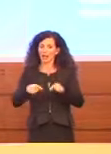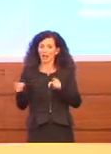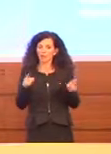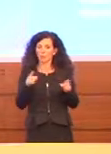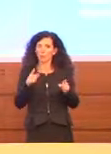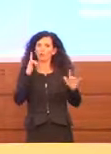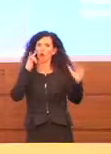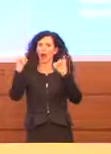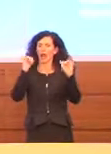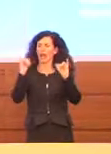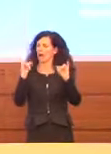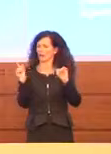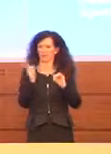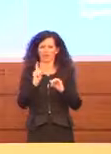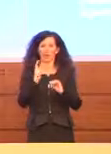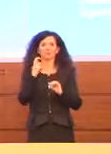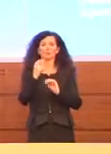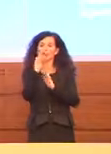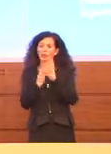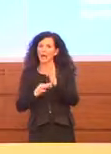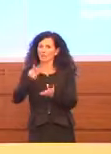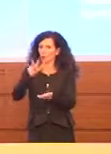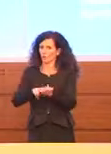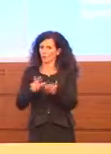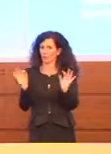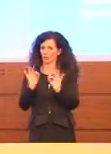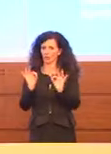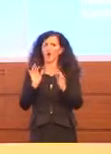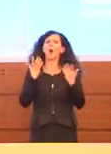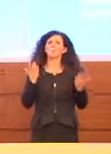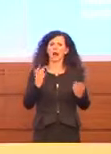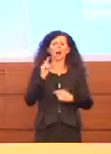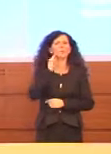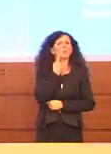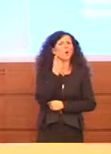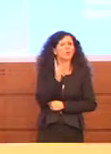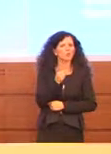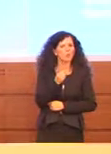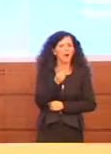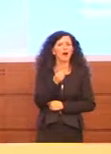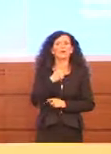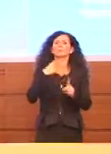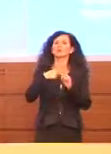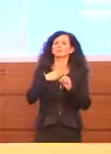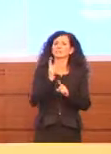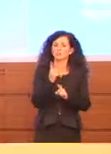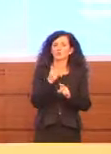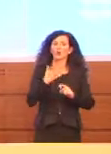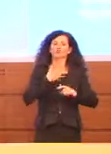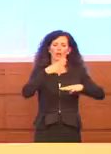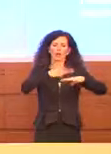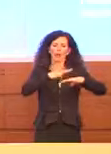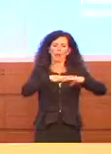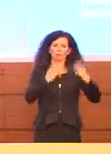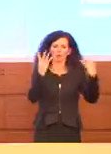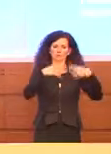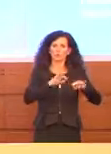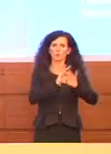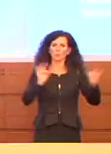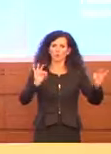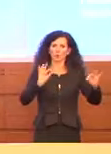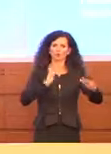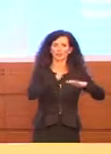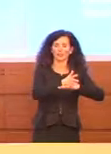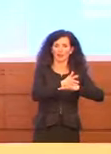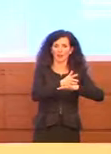confermati ma la cosa buona è che c'è già un network di pediatri in carico della sorveglianza di questa